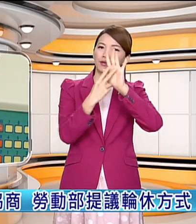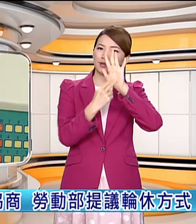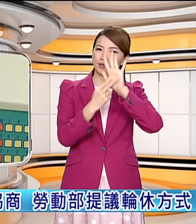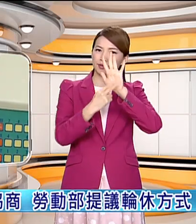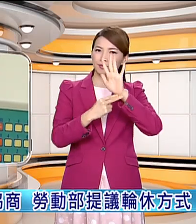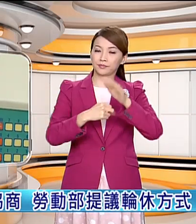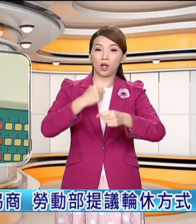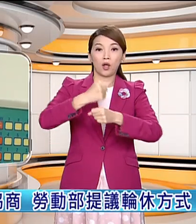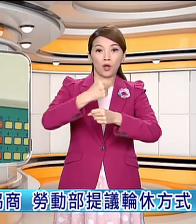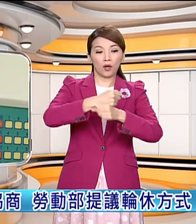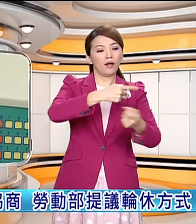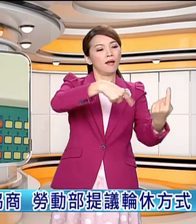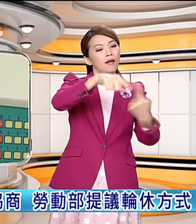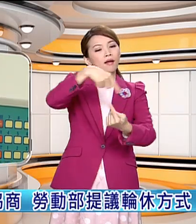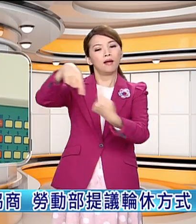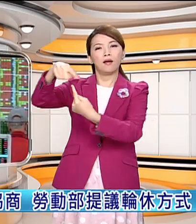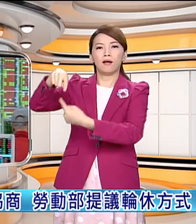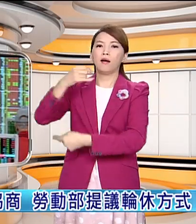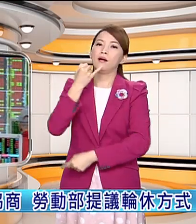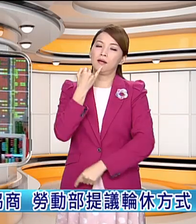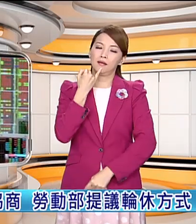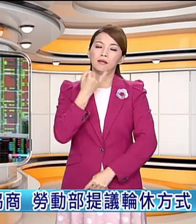班可能是最可行的方式。